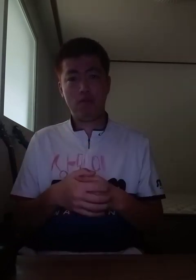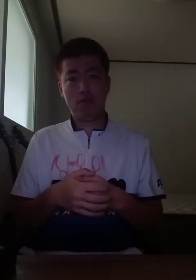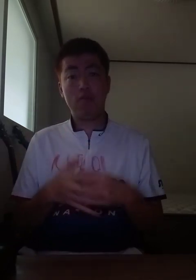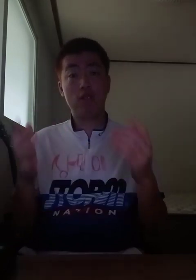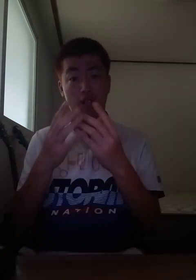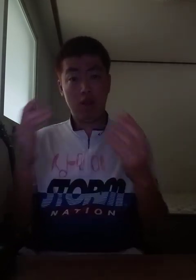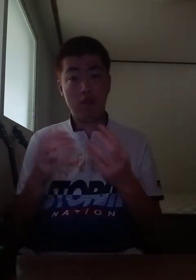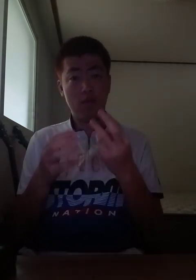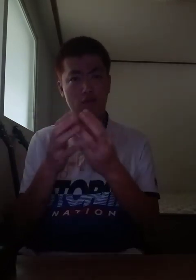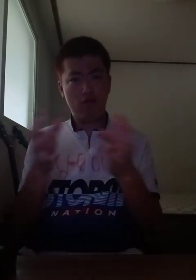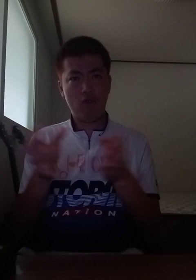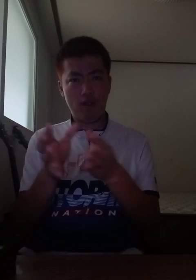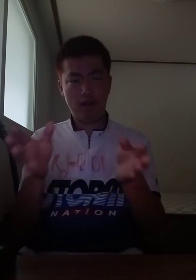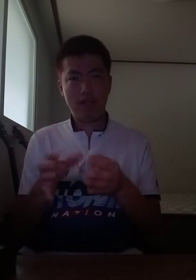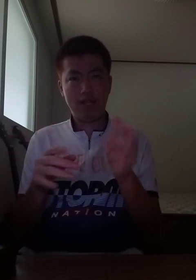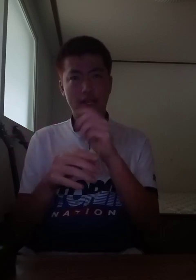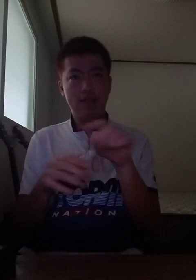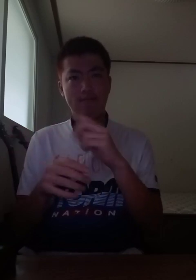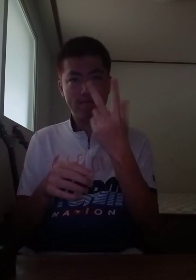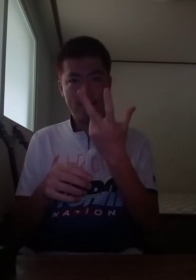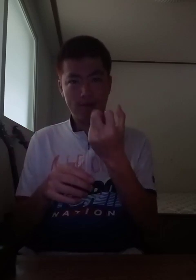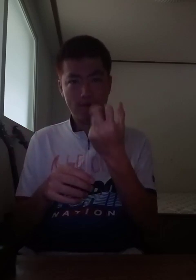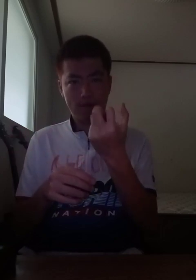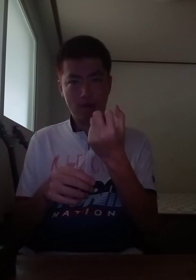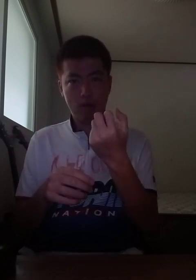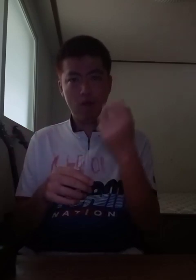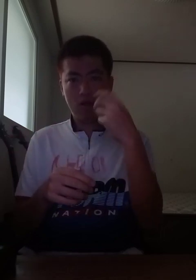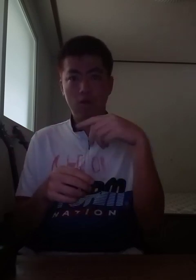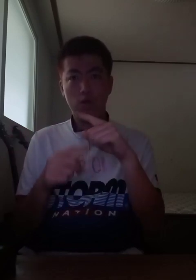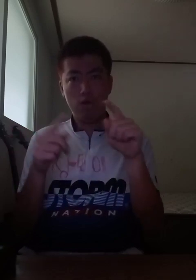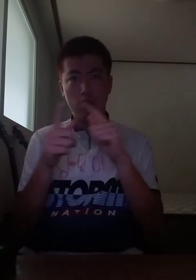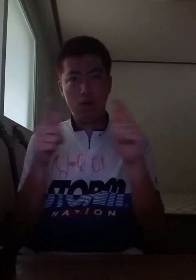실제로 쓰레기 수거 장소로 쓰이는 곳에 비상벨이 여러 군데 설치되어 있습니다.